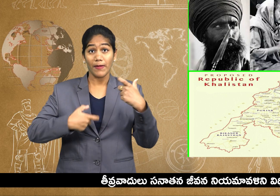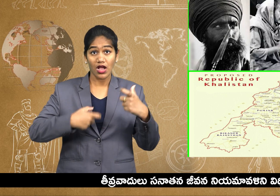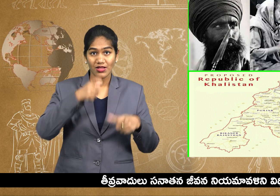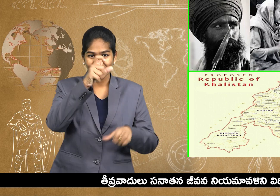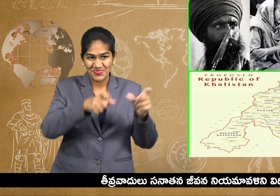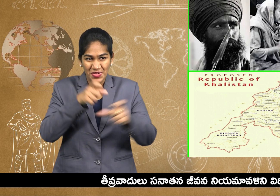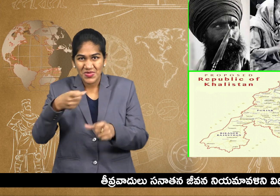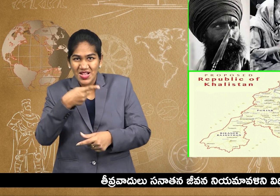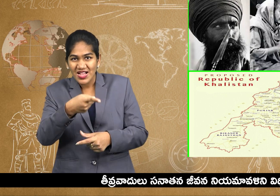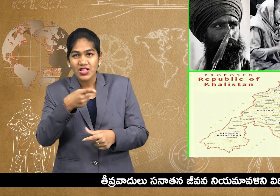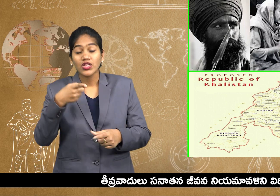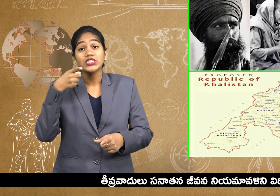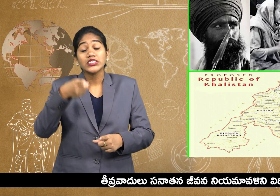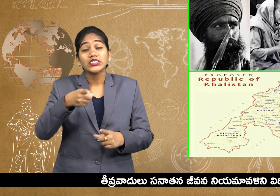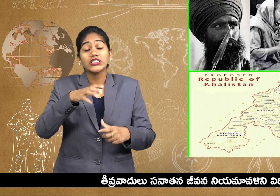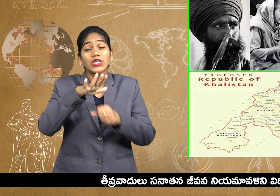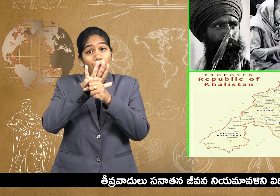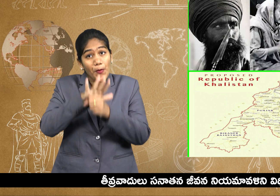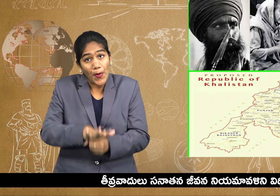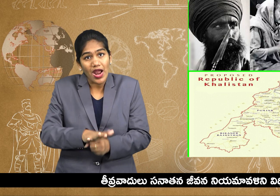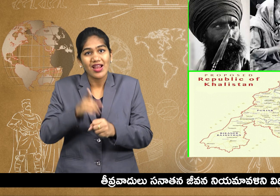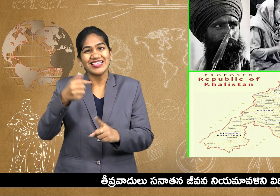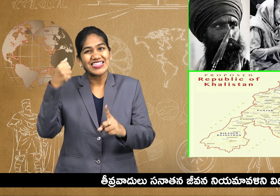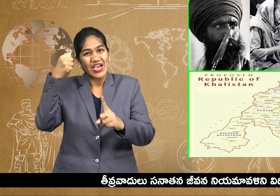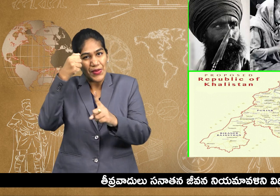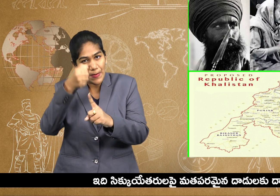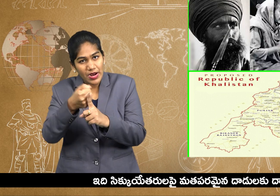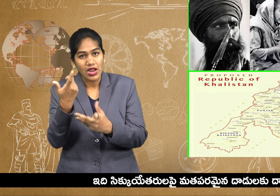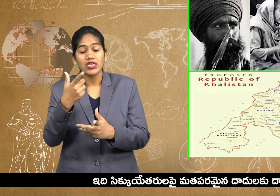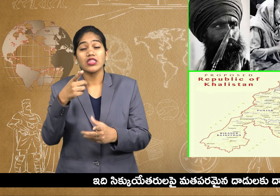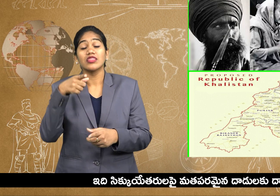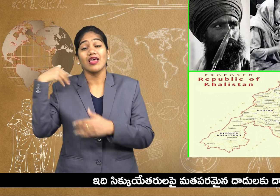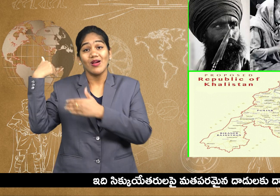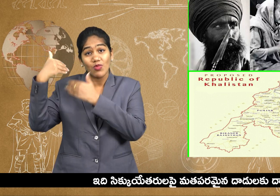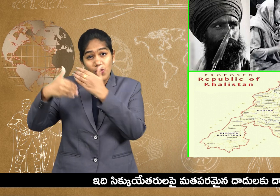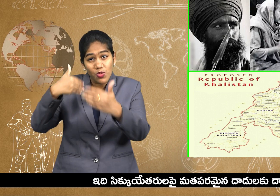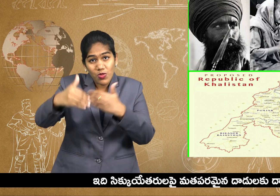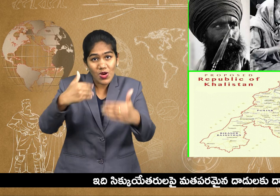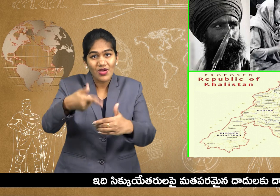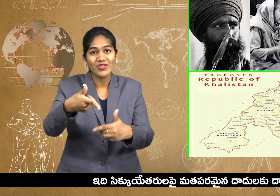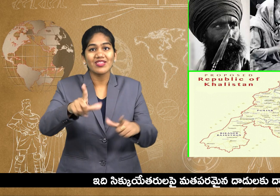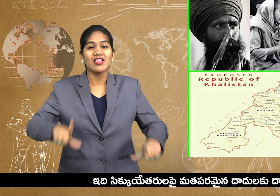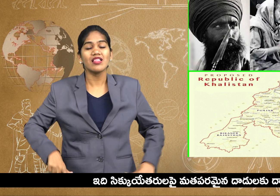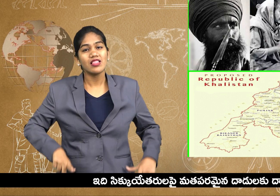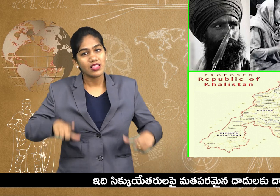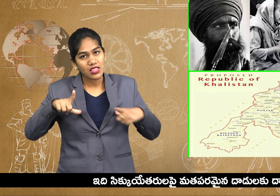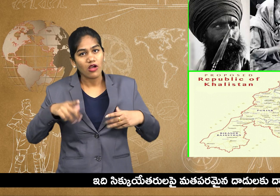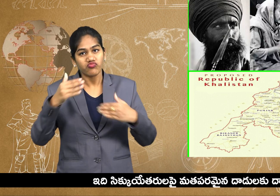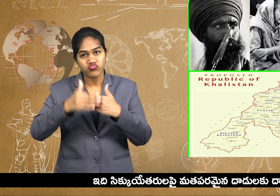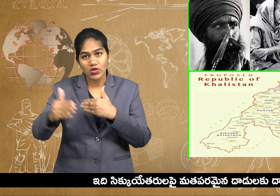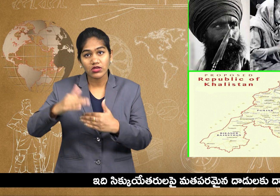తీవ్రవాదులు సనాతన జీవన నియమావళిని విధించారు. ఇది సిక్కుయేతరులపై మతపరమైన దాడులకు దారితీసింది.